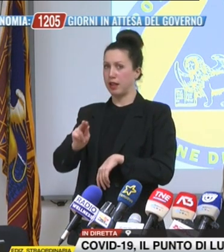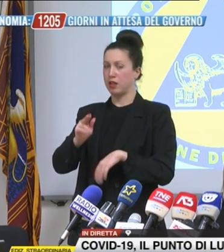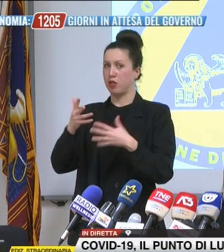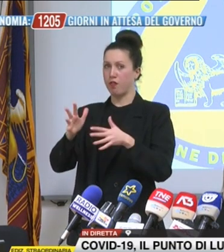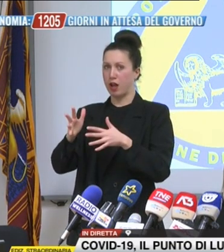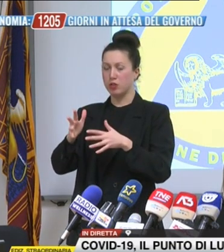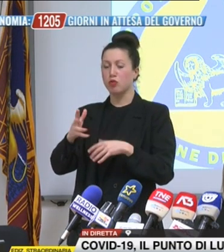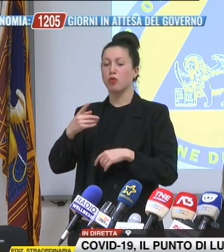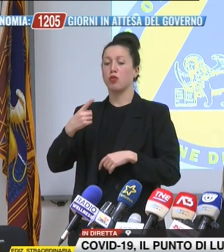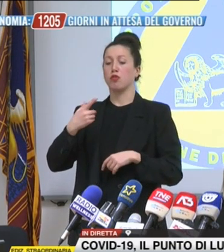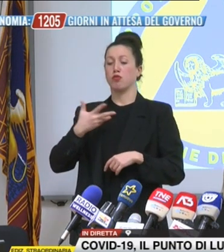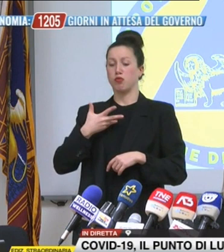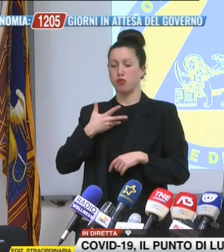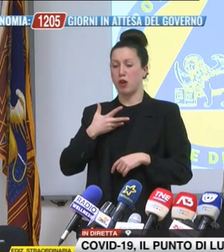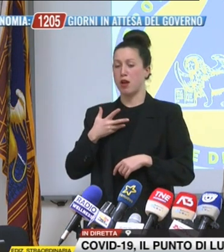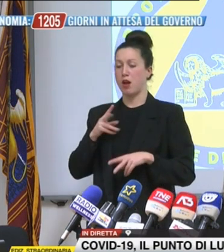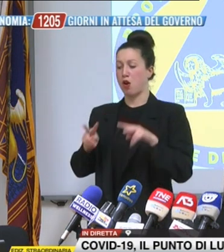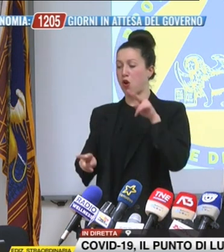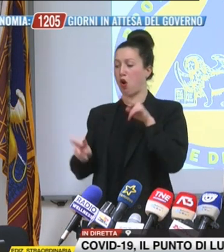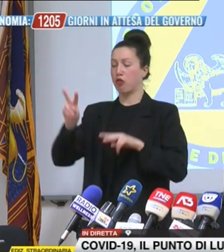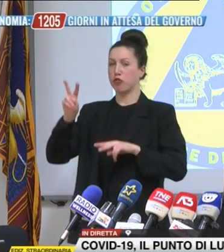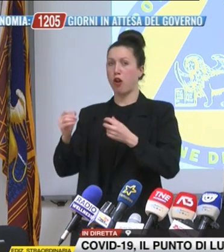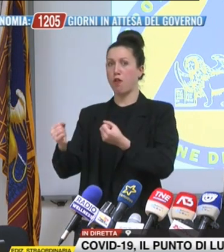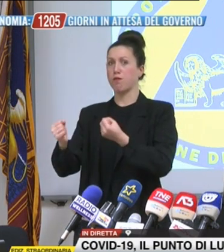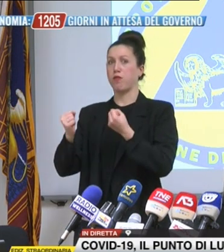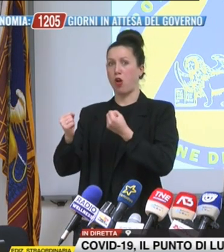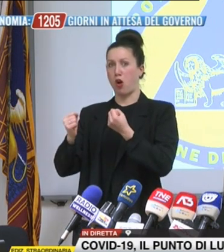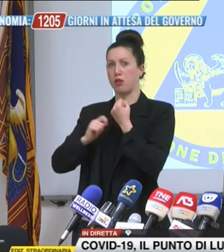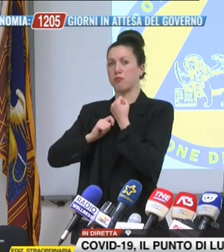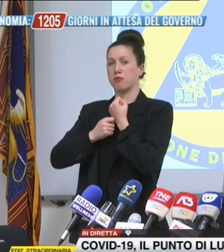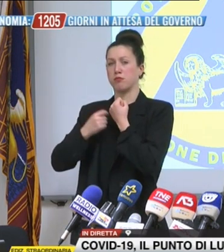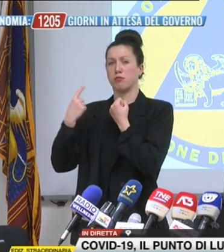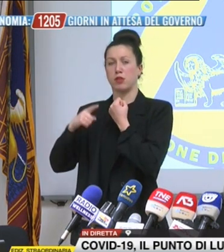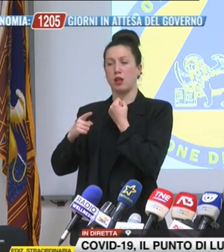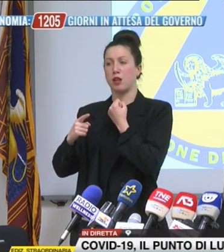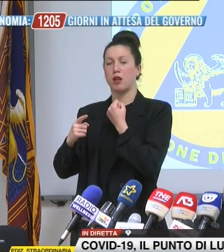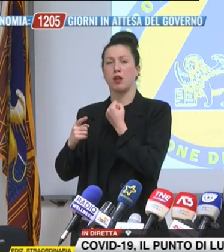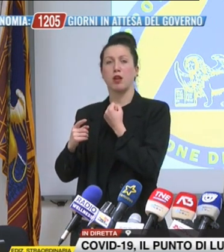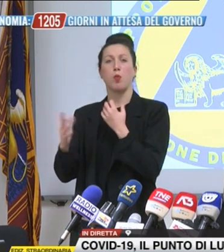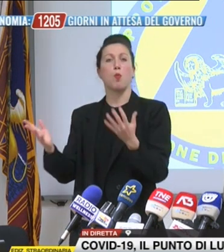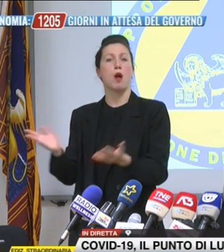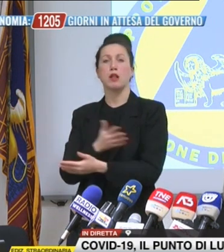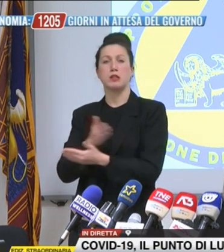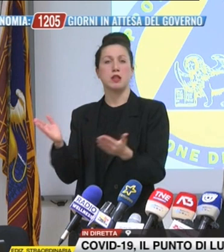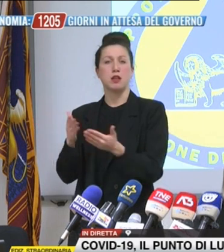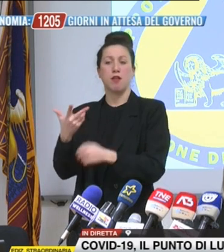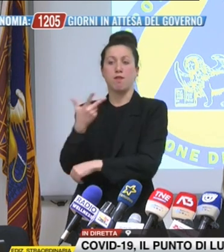qualsiasi reazione avversa, come viene definito, più che effetti collaterali, viene segnalata, ma viene segnalata